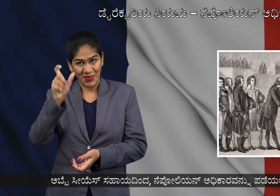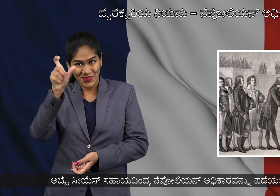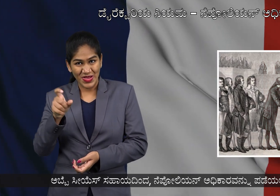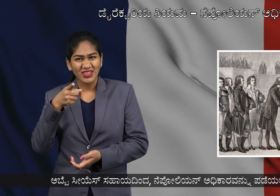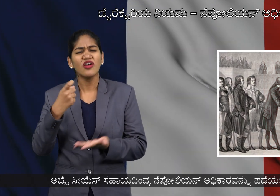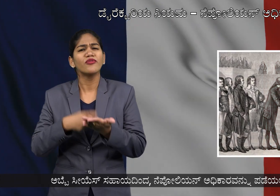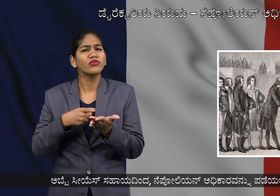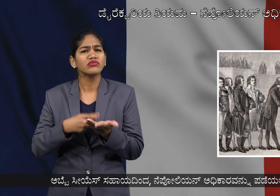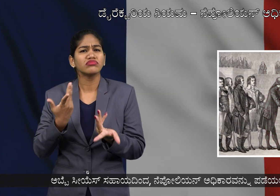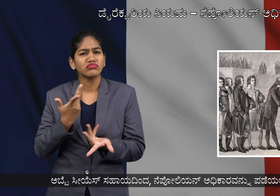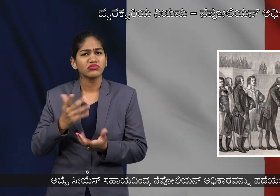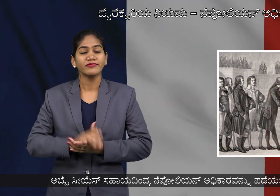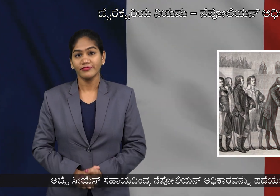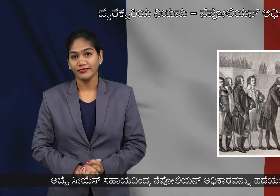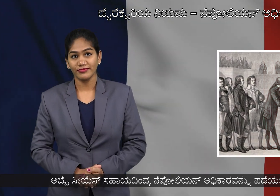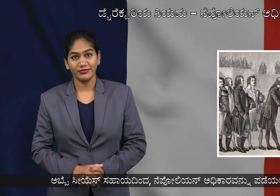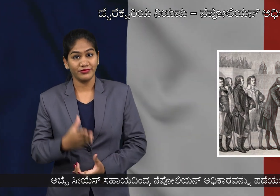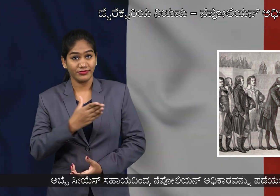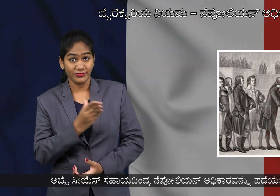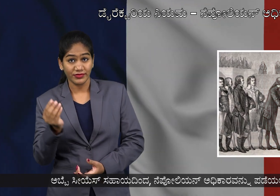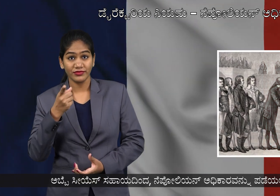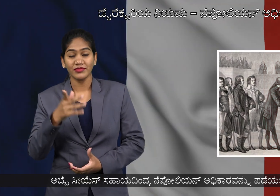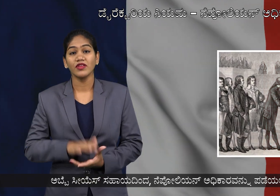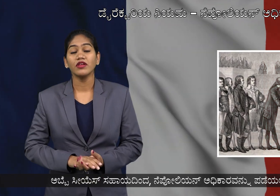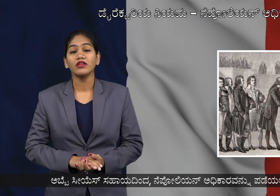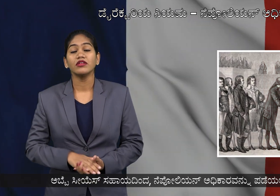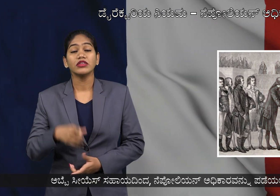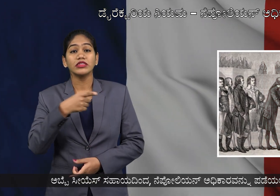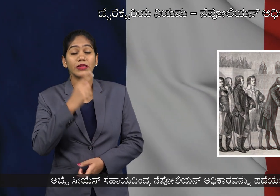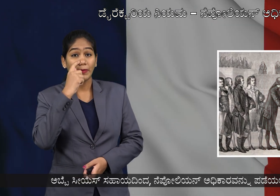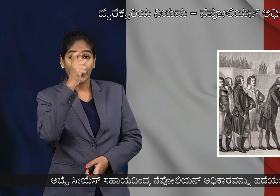ಅಬ್ಬೇಸಿಯಸ್ ಸಹಾಯದಿಂದ ನೆಪೋಲಿಯನ್ ಅಧಿಕಾರವನ್ನ ಪಡೆಯಲು ಸಾಧ್ಯವಾಯಿತು.